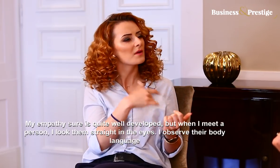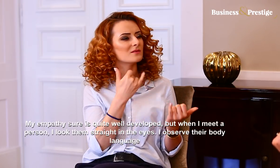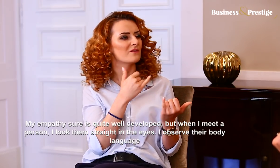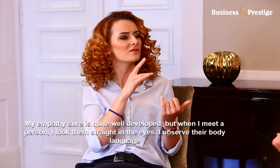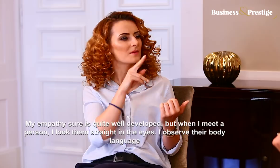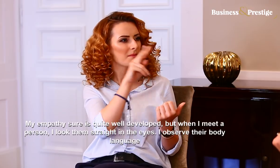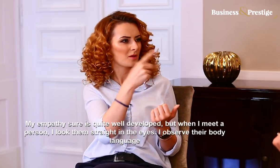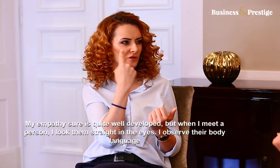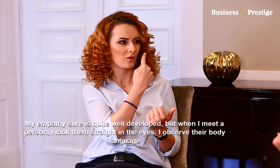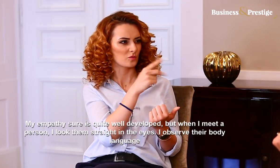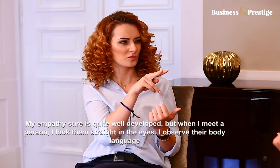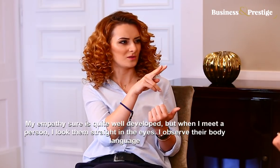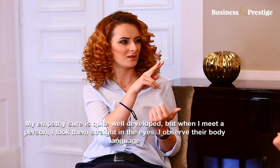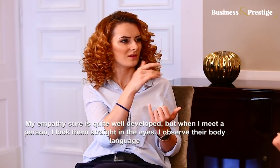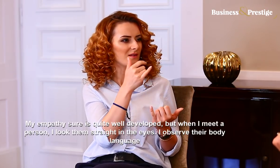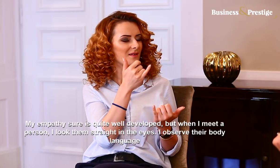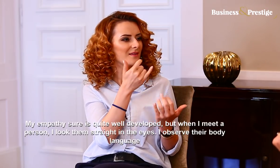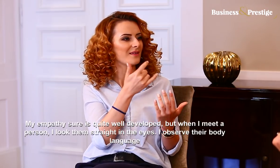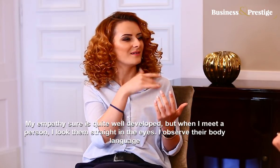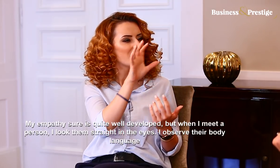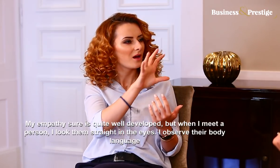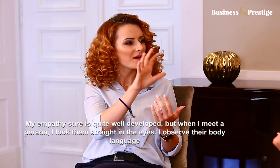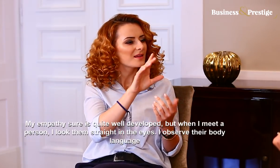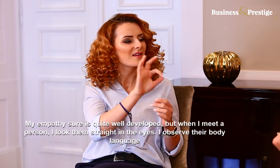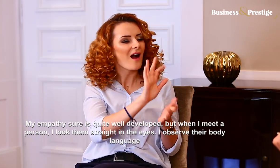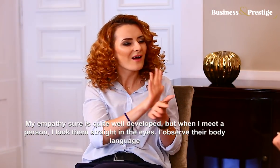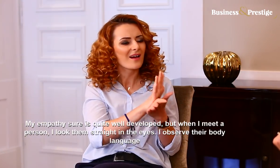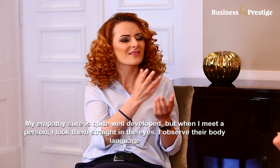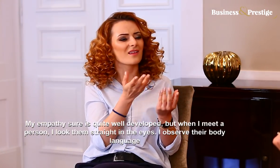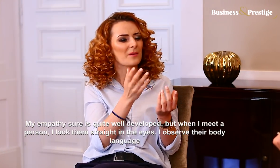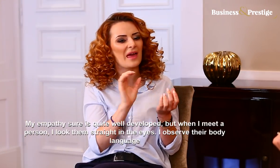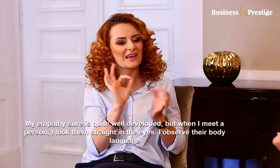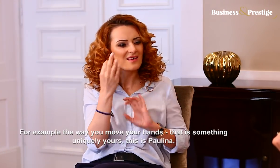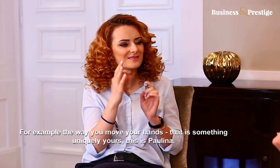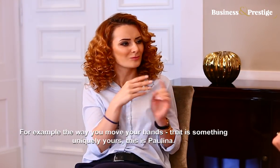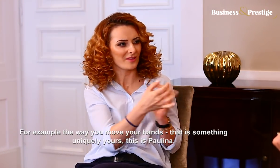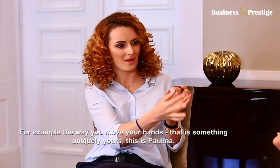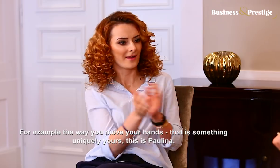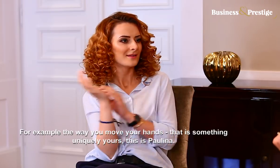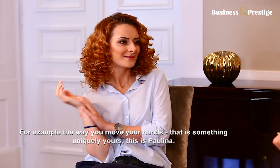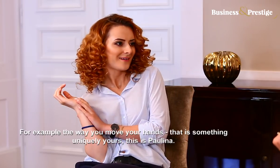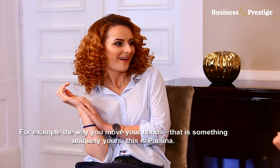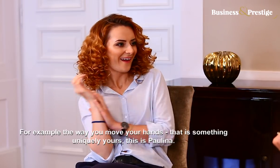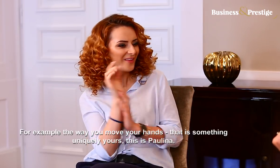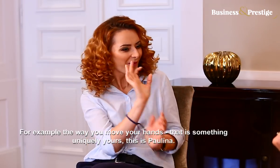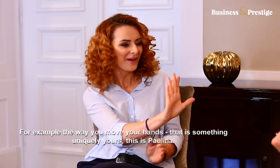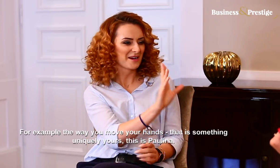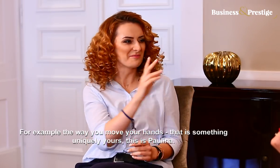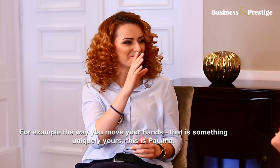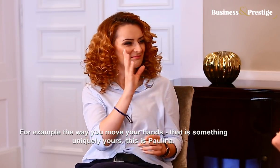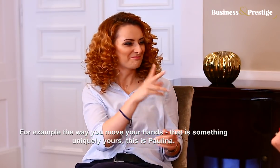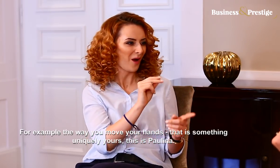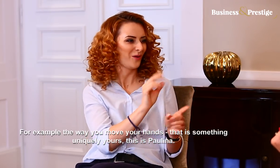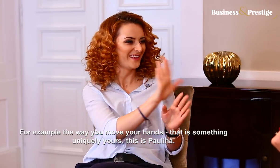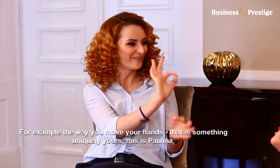jak spotykam się z kimś, to patrzę prosto w oczy. Zawsze. Obserwuję jego gesty, na przykład to, co ty teraz robisz z